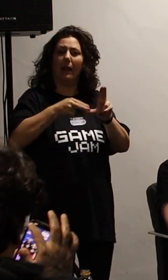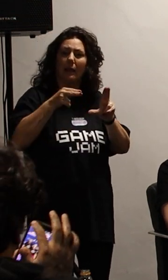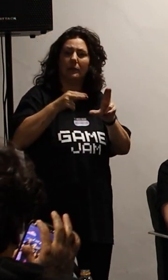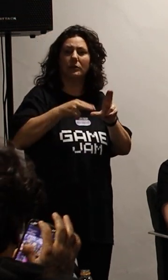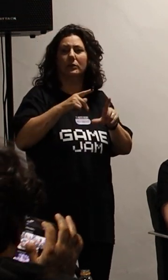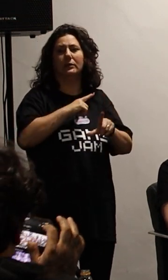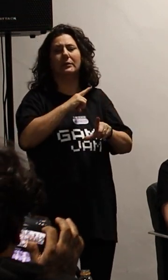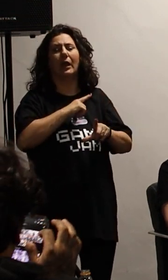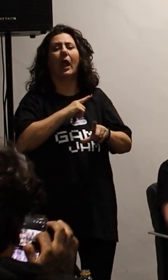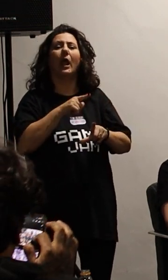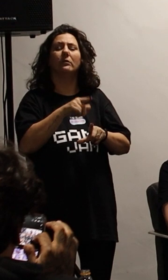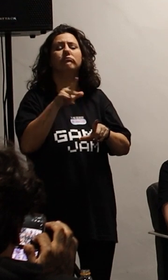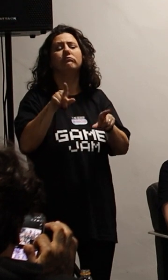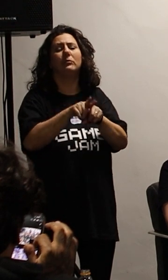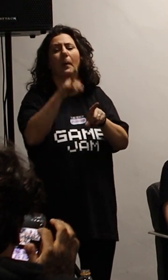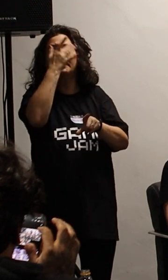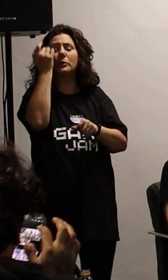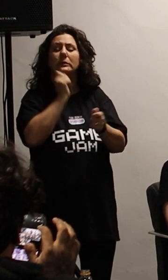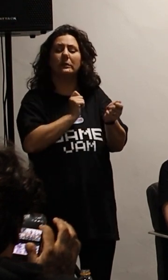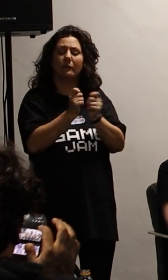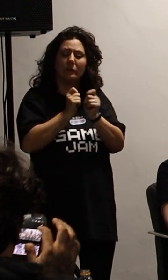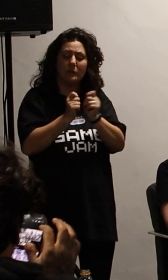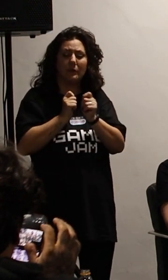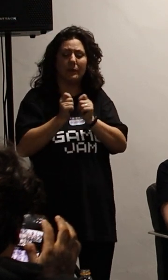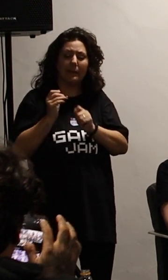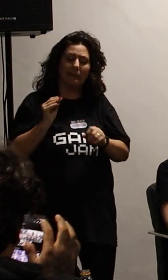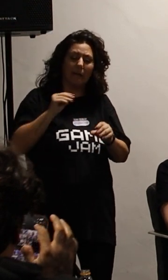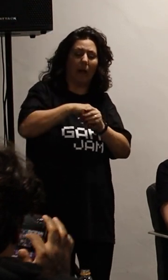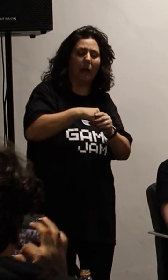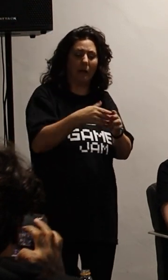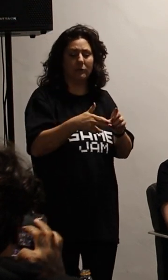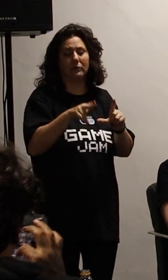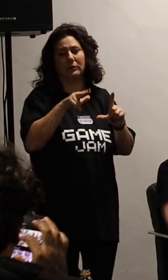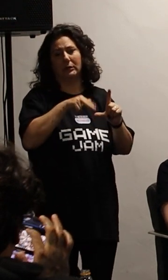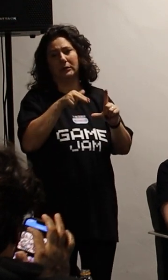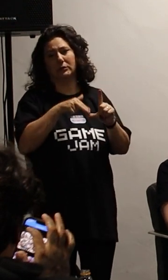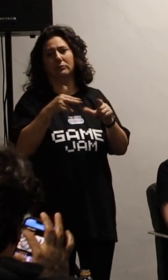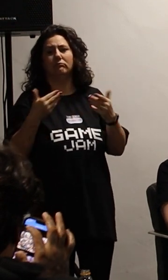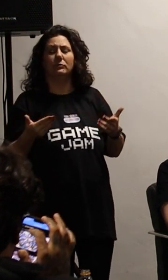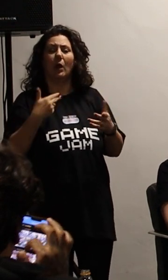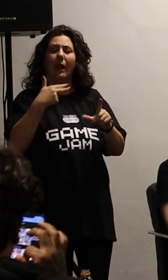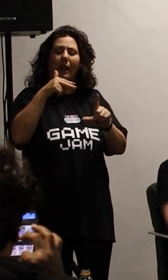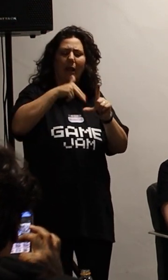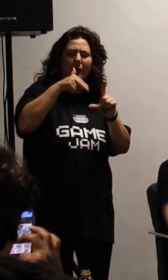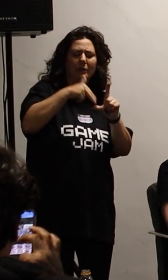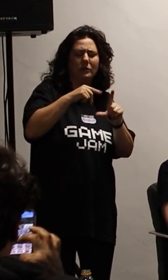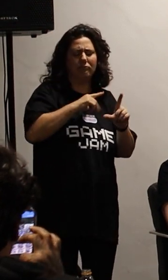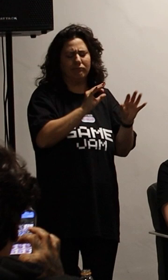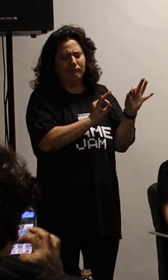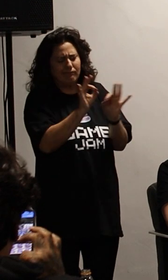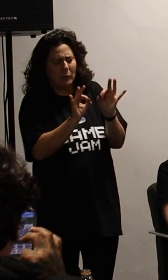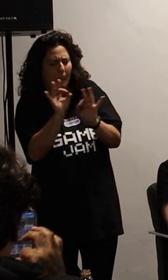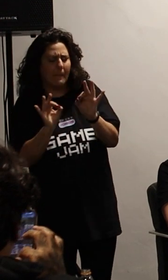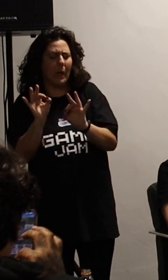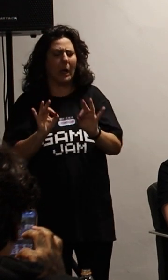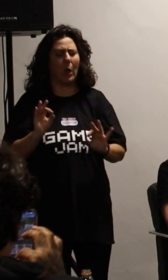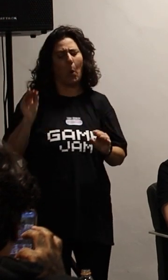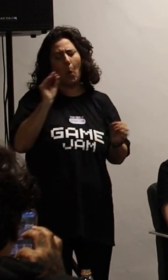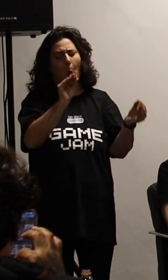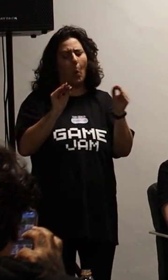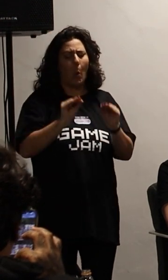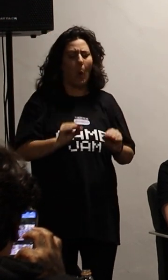Os recrutadores das empresas de jogos estão no LinkedIn. Então, você tem um LinkedIn bem ajeitadinho, você colocar lá